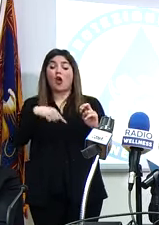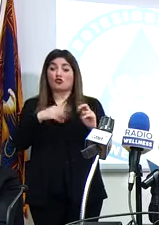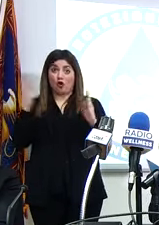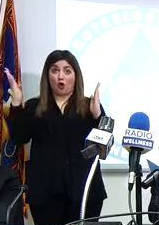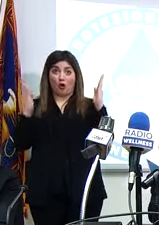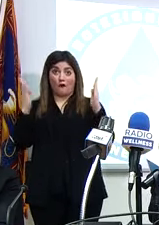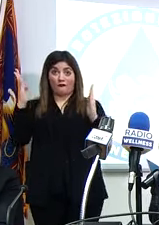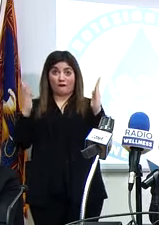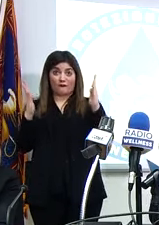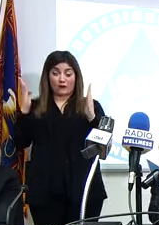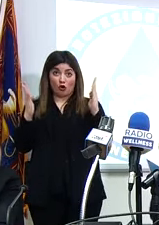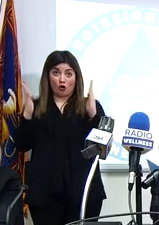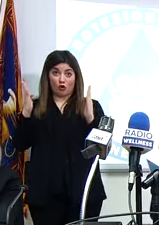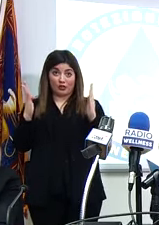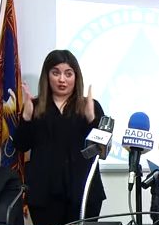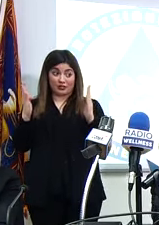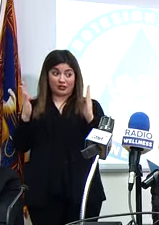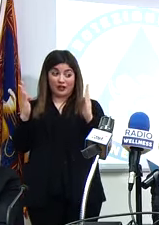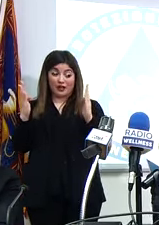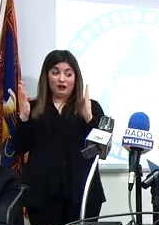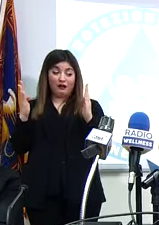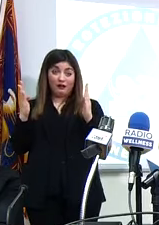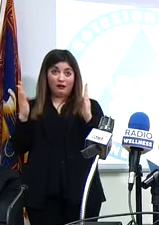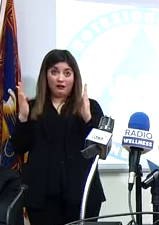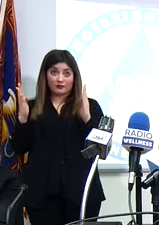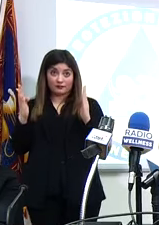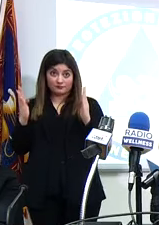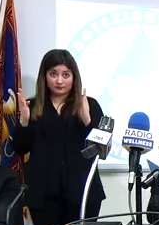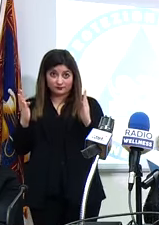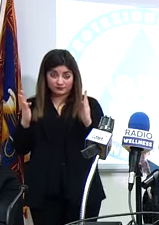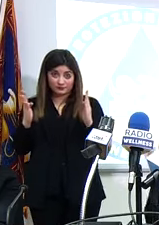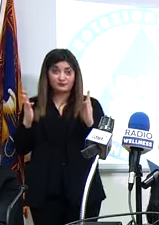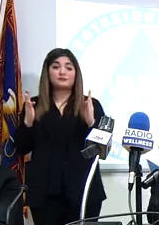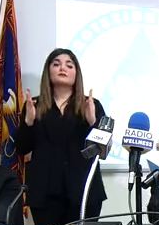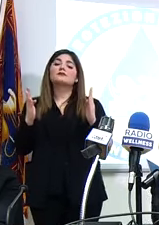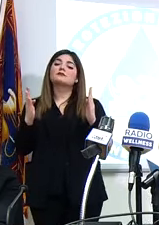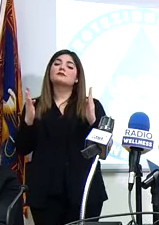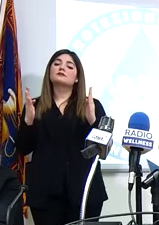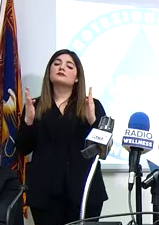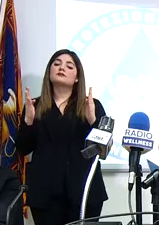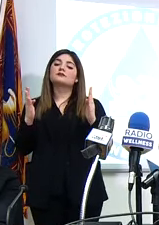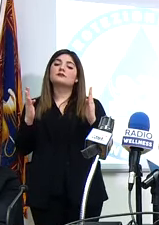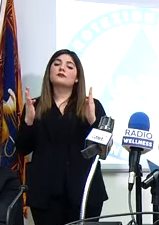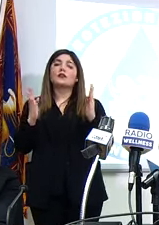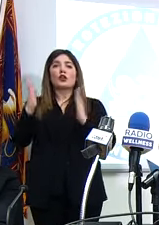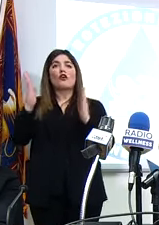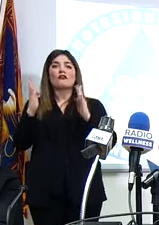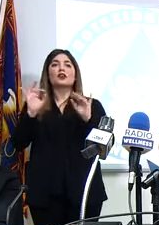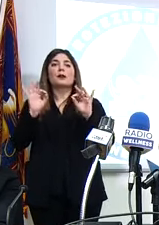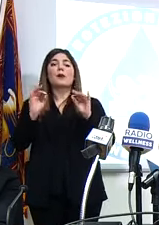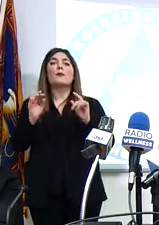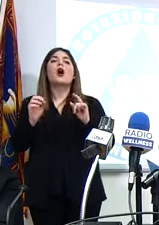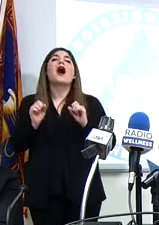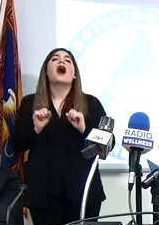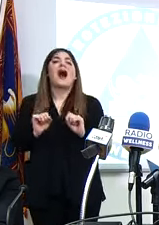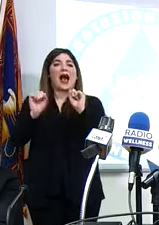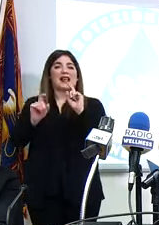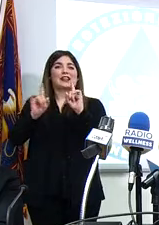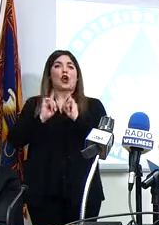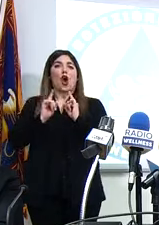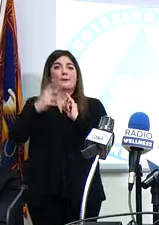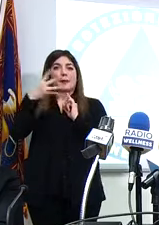Regeneron, che sono Regeneron quello che ha trattato Trump e Lilly quello che è in circolazione, i due anticorpi monoclonali, e